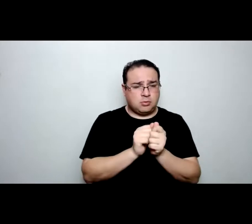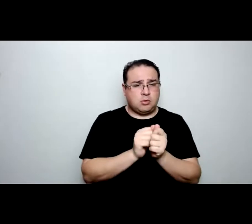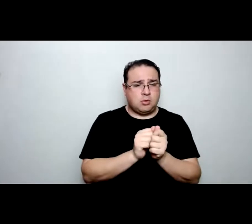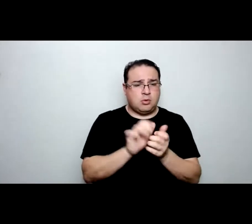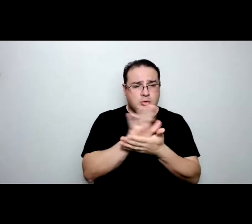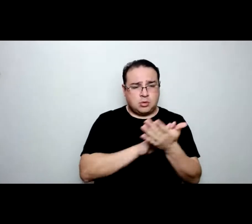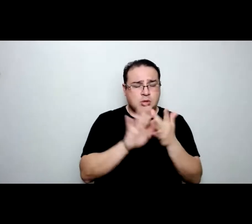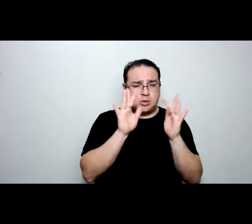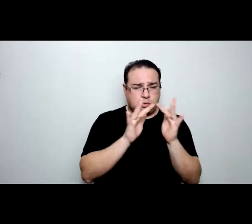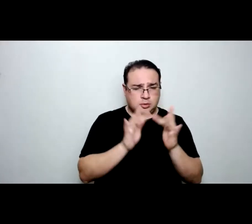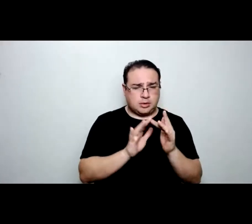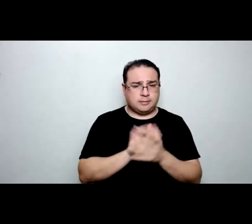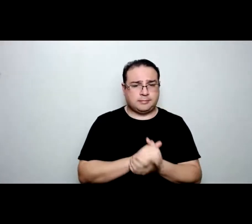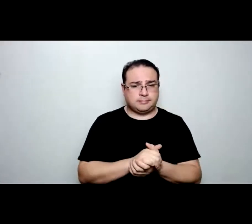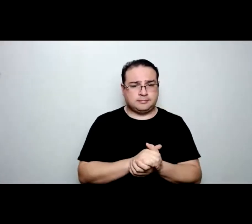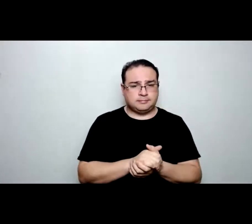nenhum contato.